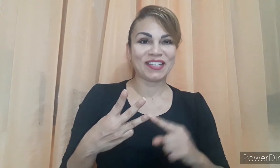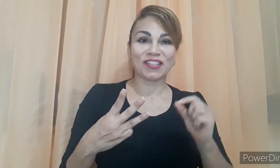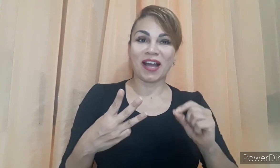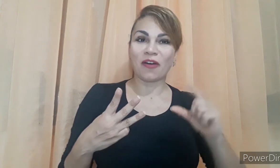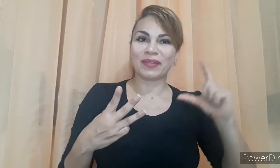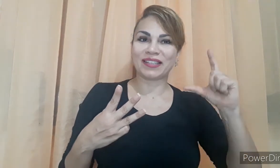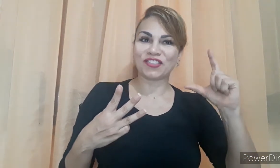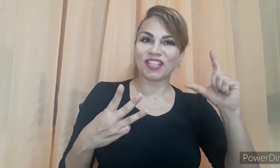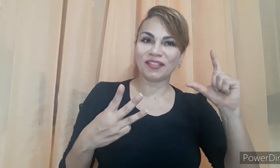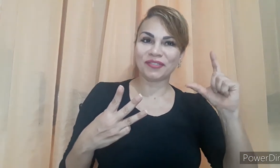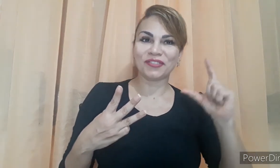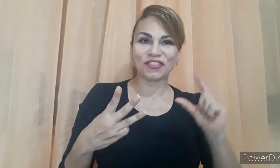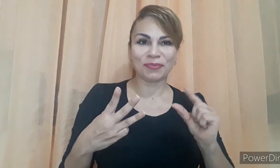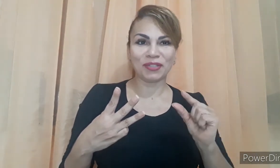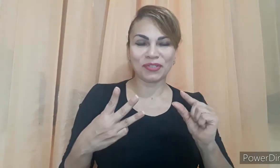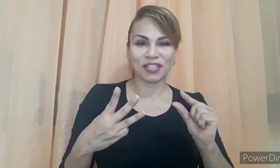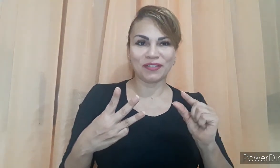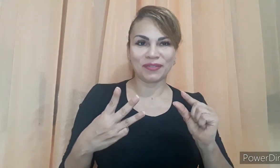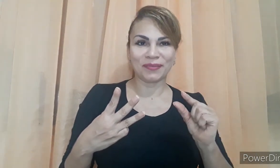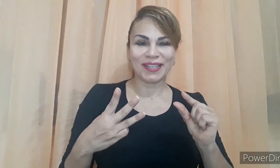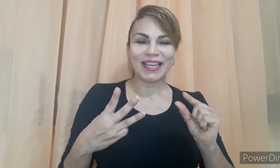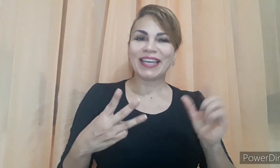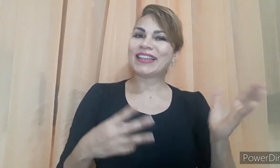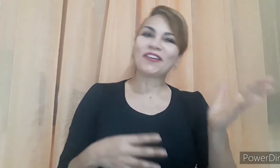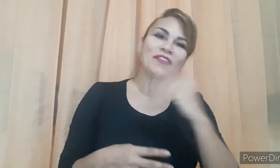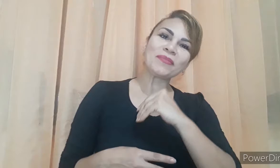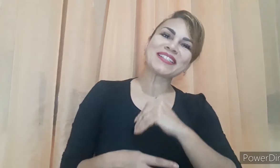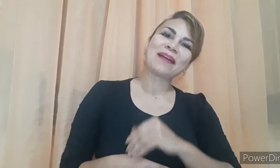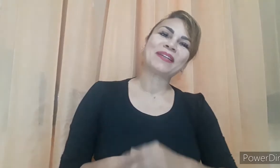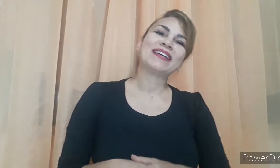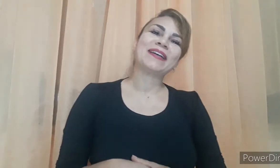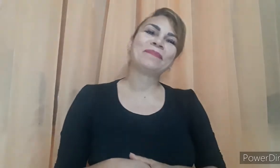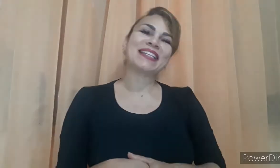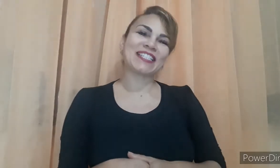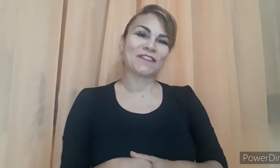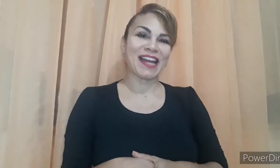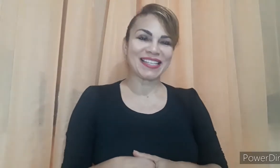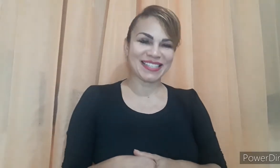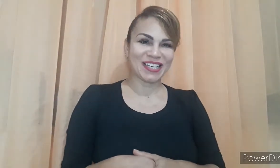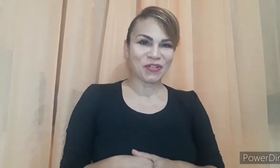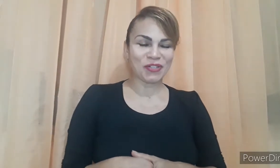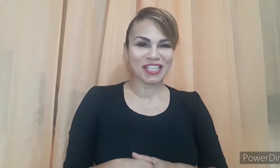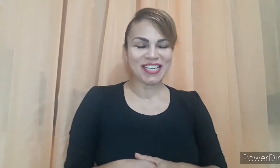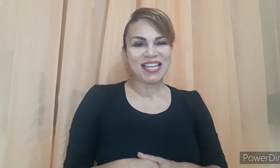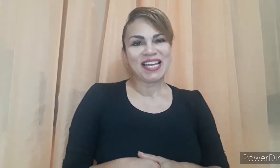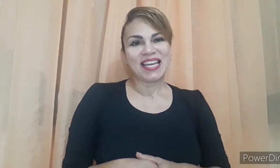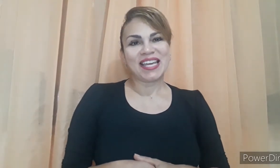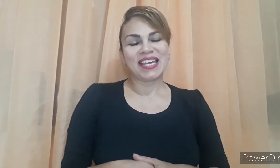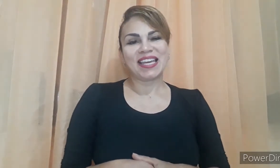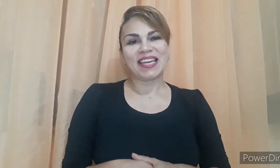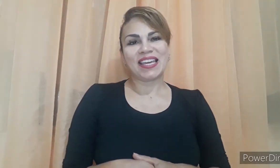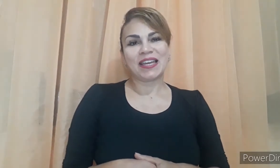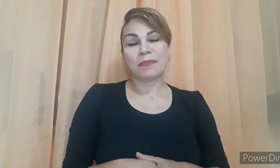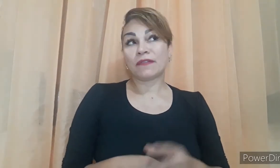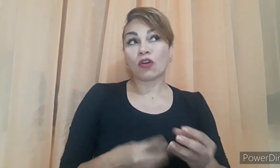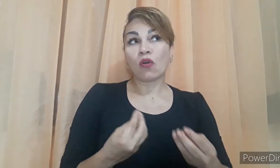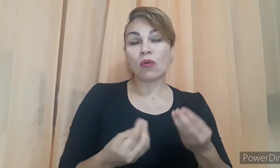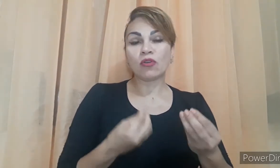seja, aumentativo, diminutivo. Então, vamos lá para as frases agora, para ver como